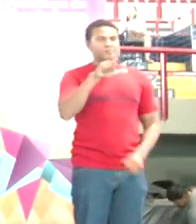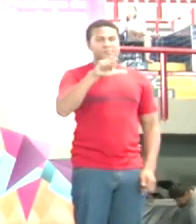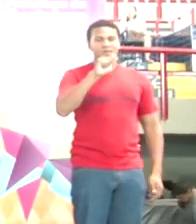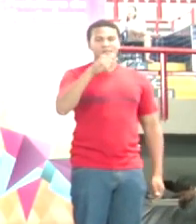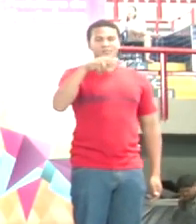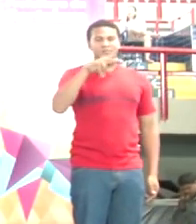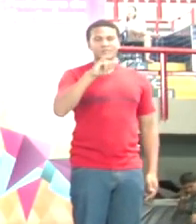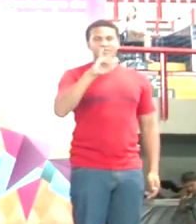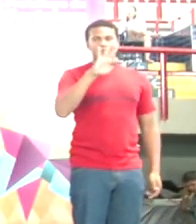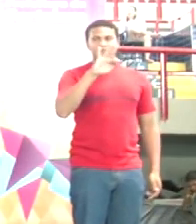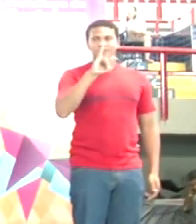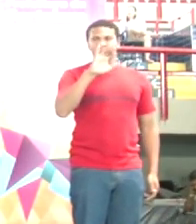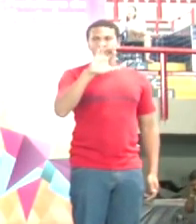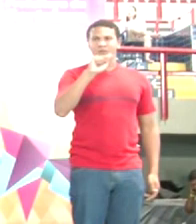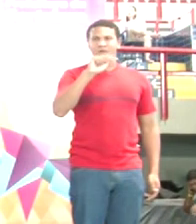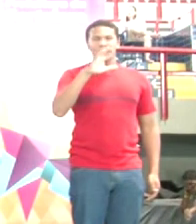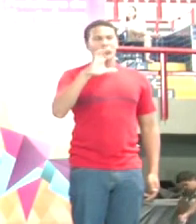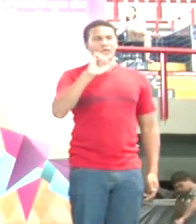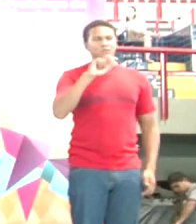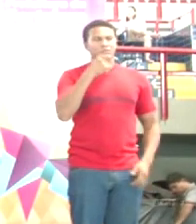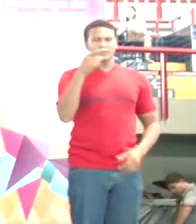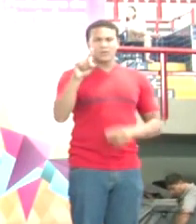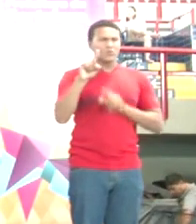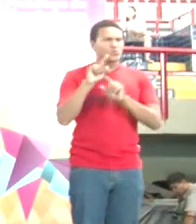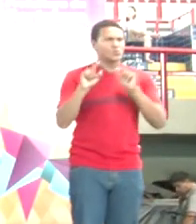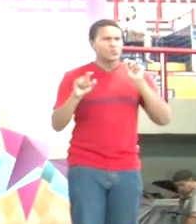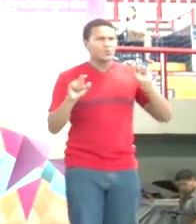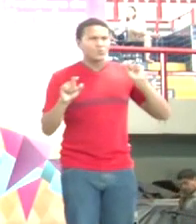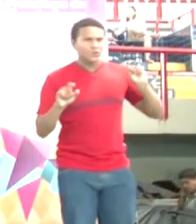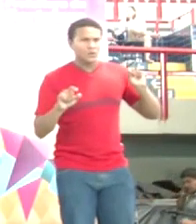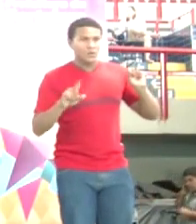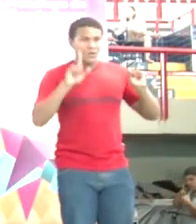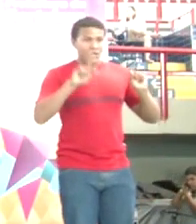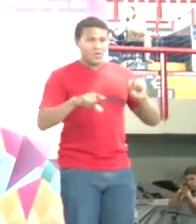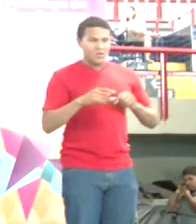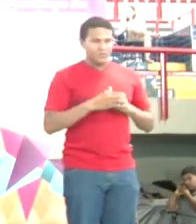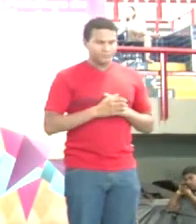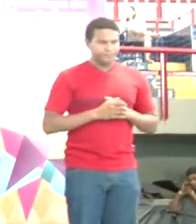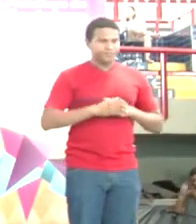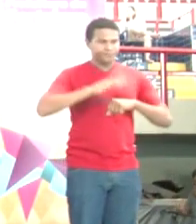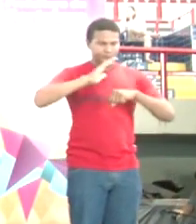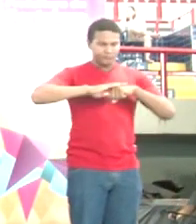planificação. Tá legal? O que é a planificação? É o cara que vai